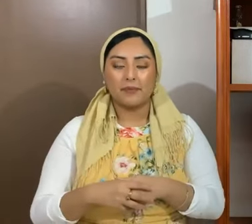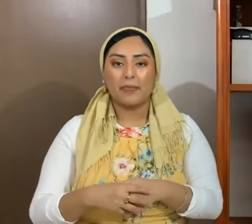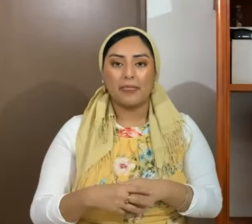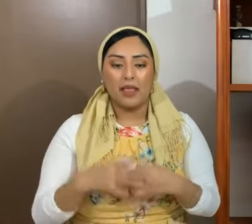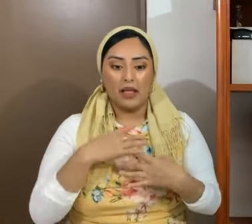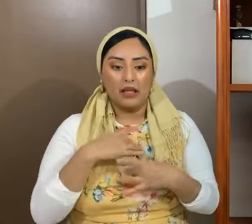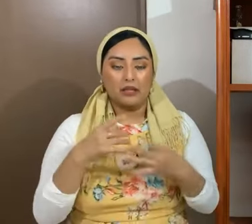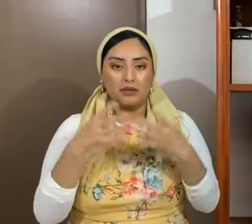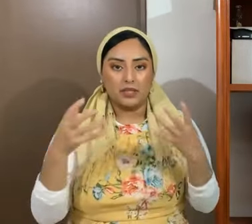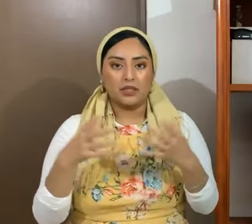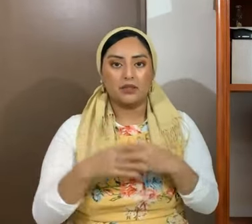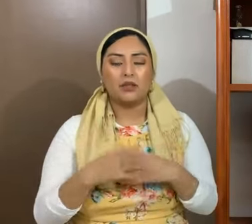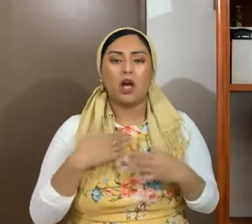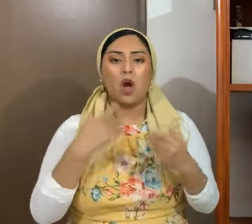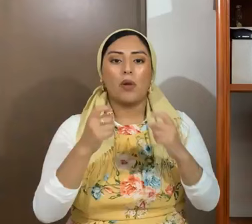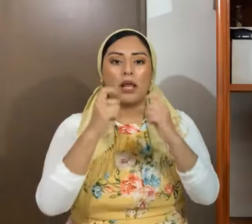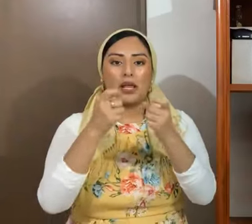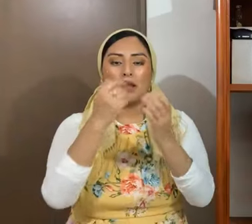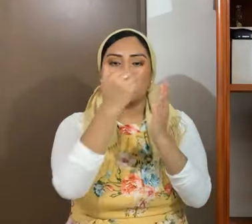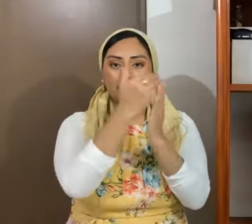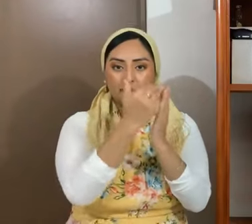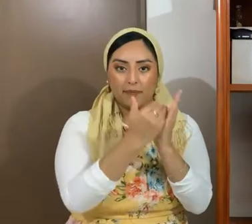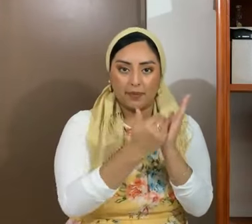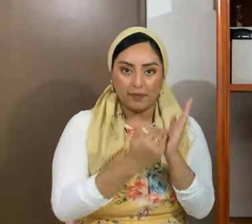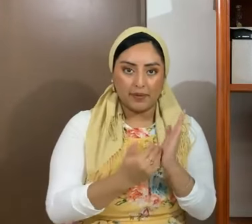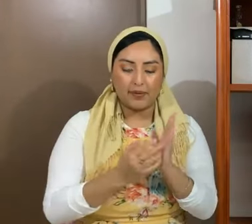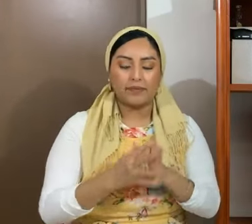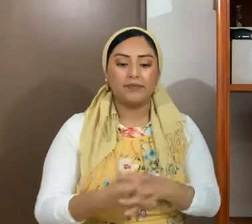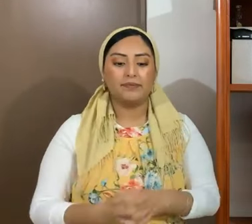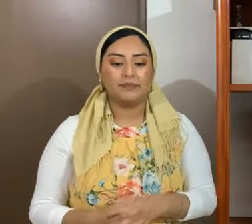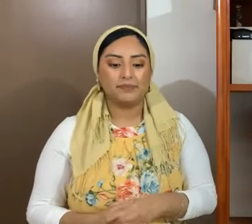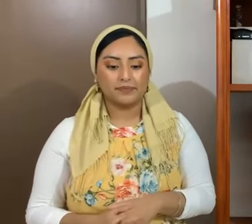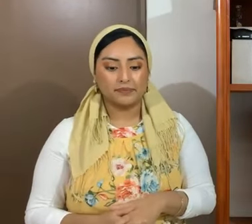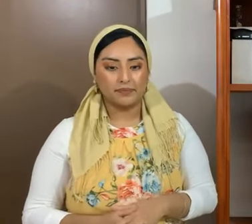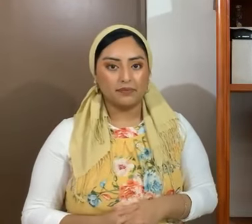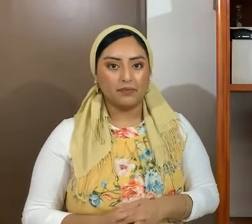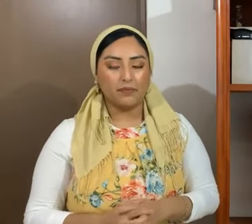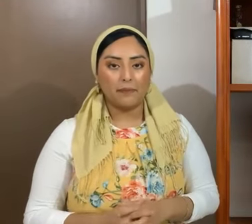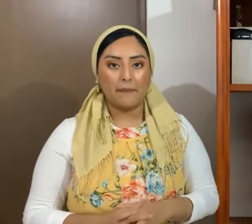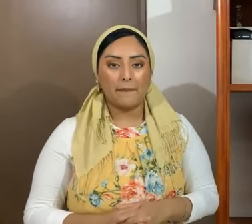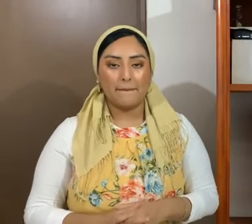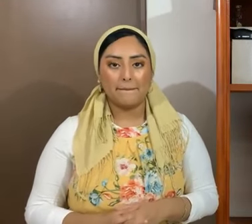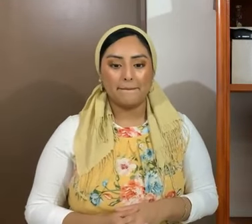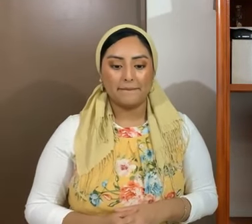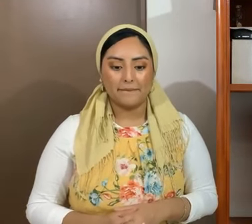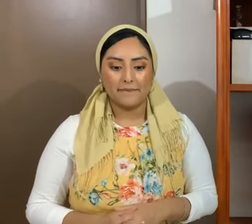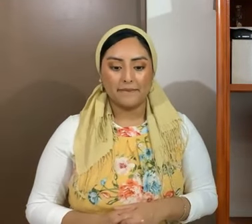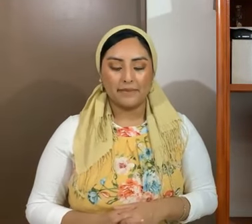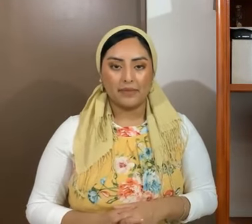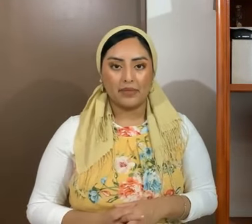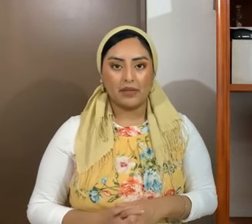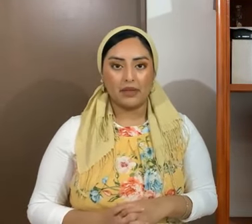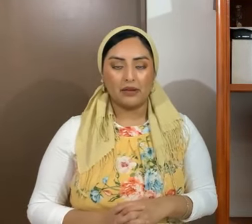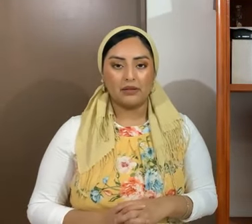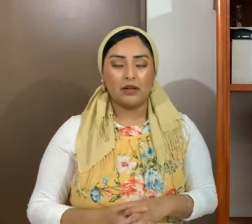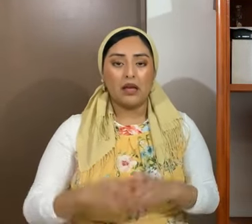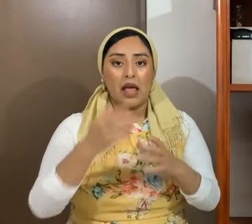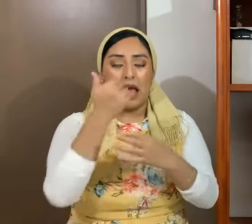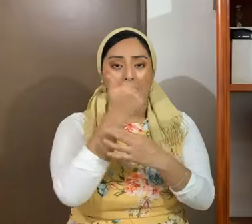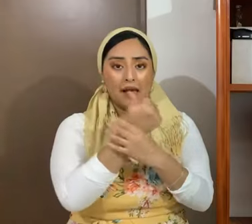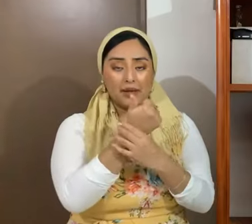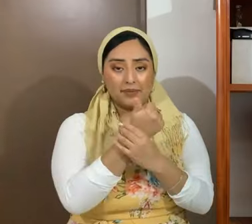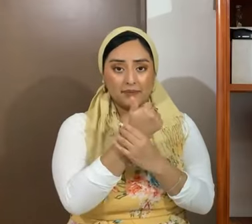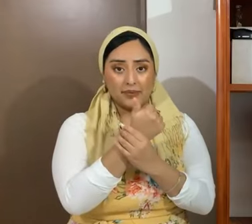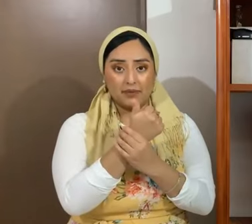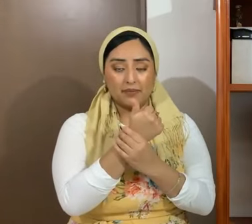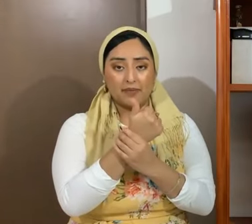está muy interesante. Yo nada más voy a tomar en este caso 2 puntos de esa parashá para poder detenernos ahí.